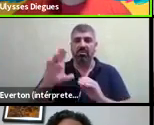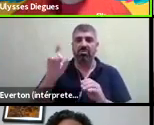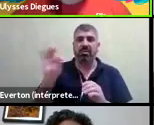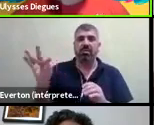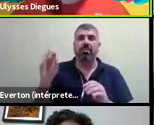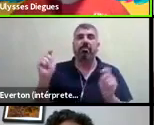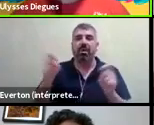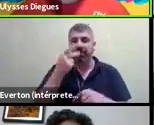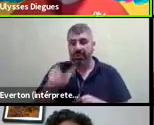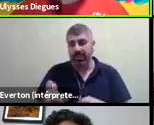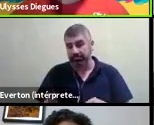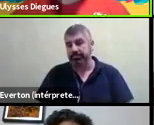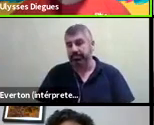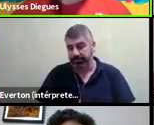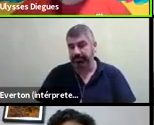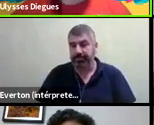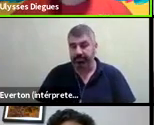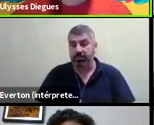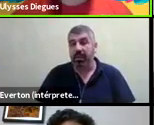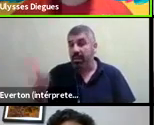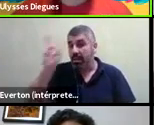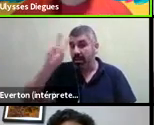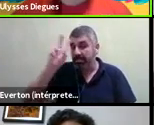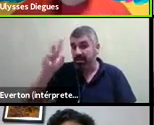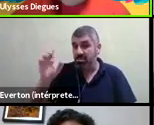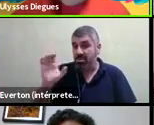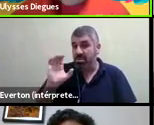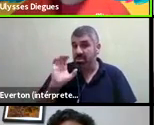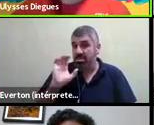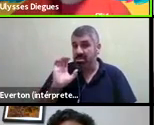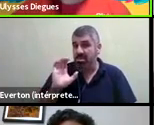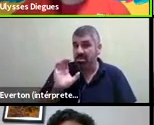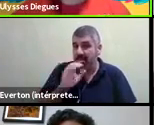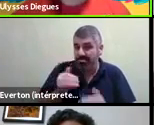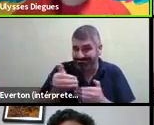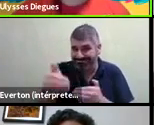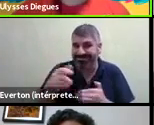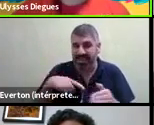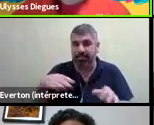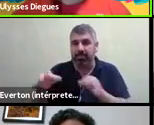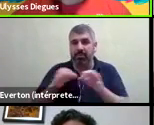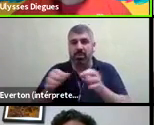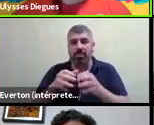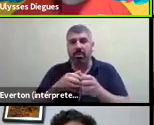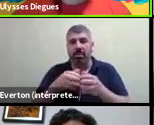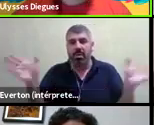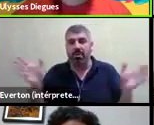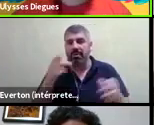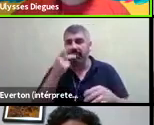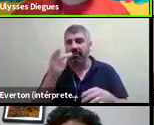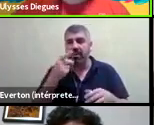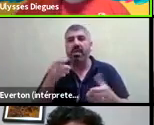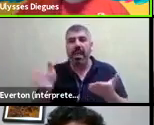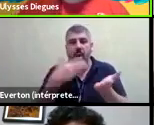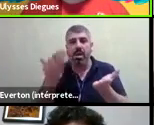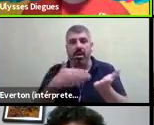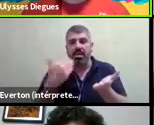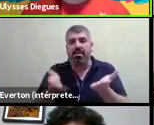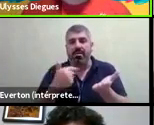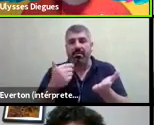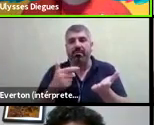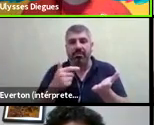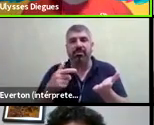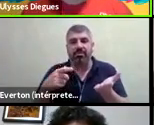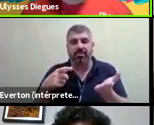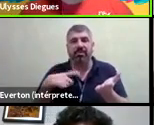informações. Bem, lembrando que a gente vai ter em breve, né, um grande projeto aí que foi o nosso livro, né, parte desse projeto da